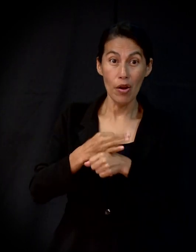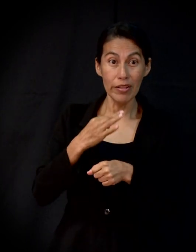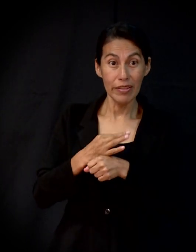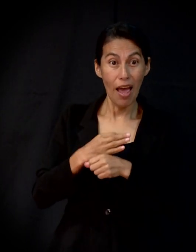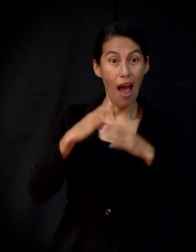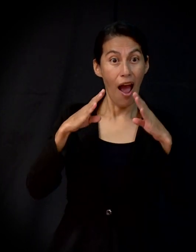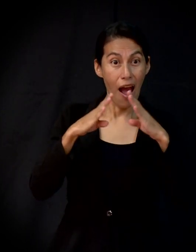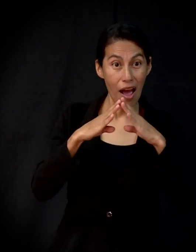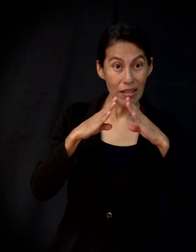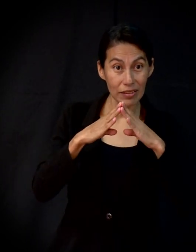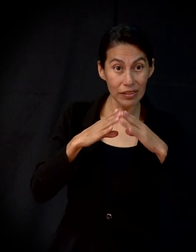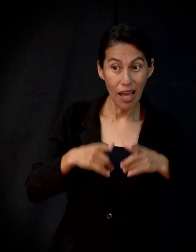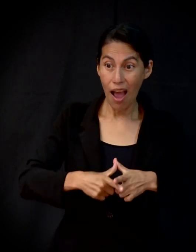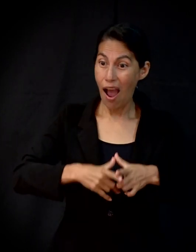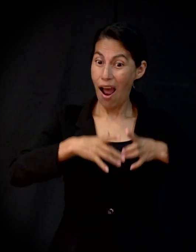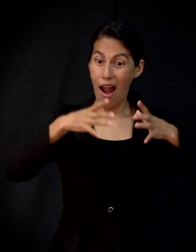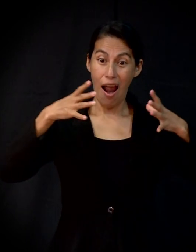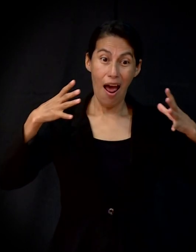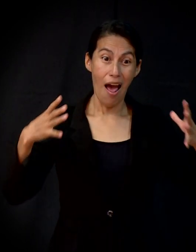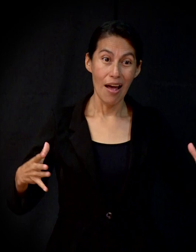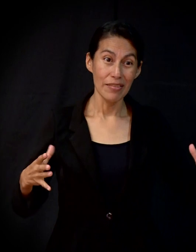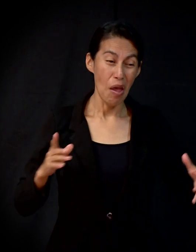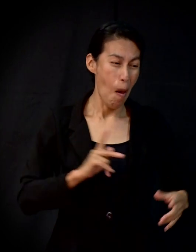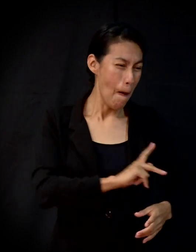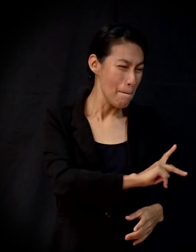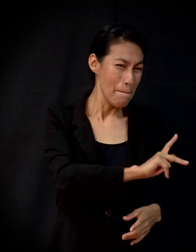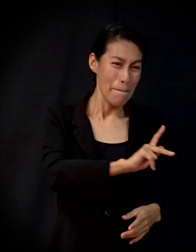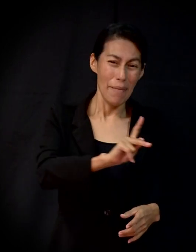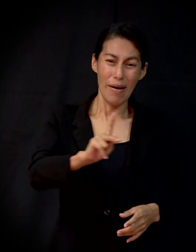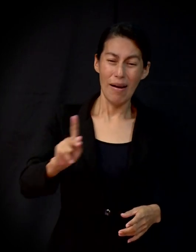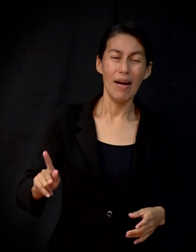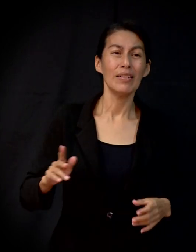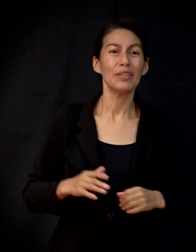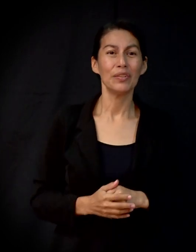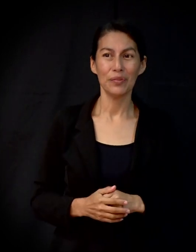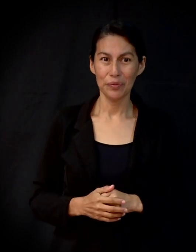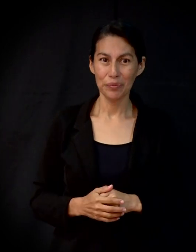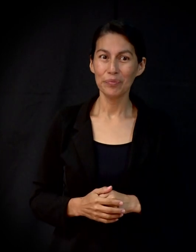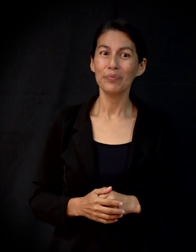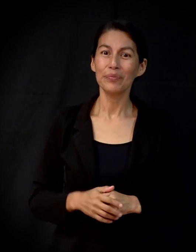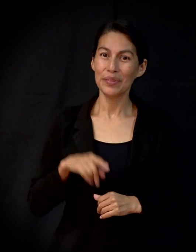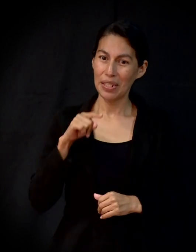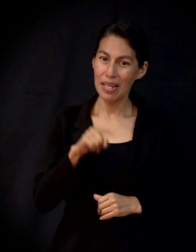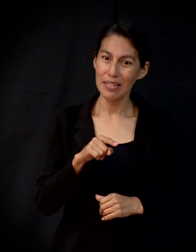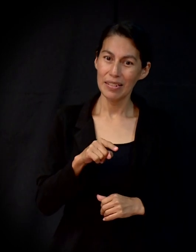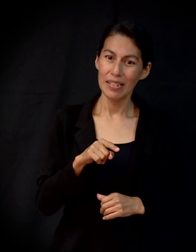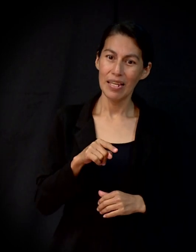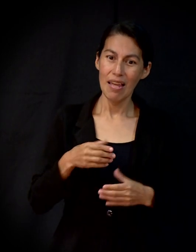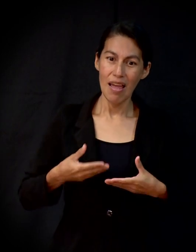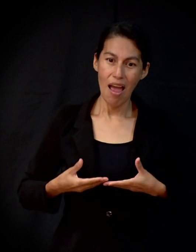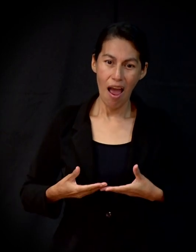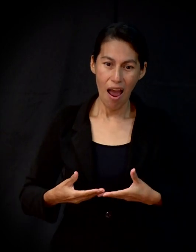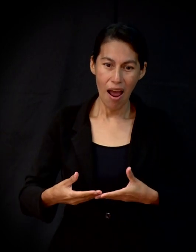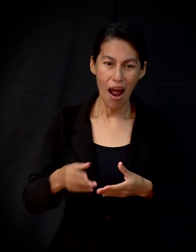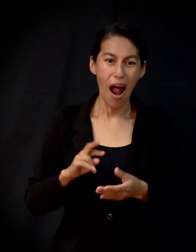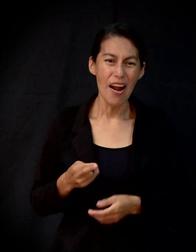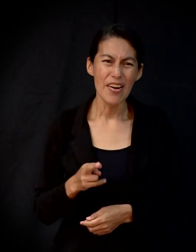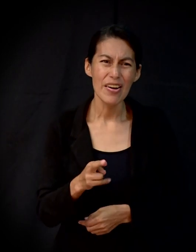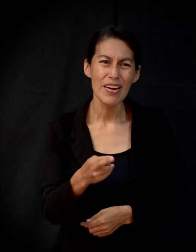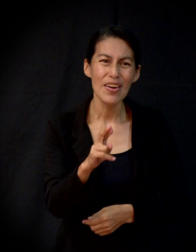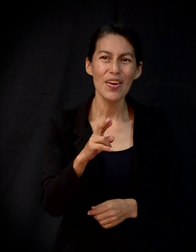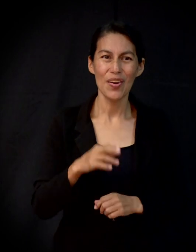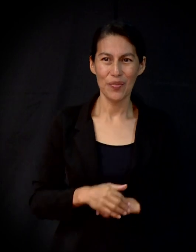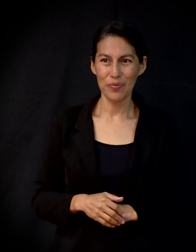ahora tengo una casa bien grande con un patiosote. Y ahí también está la acequia